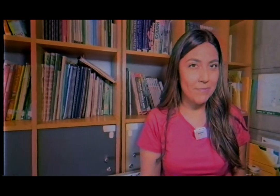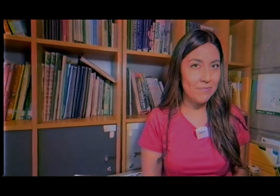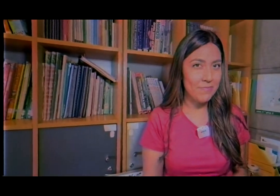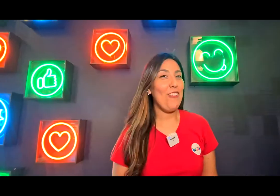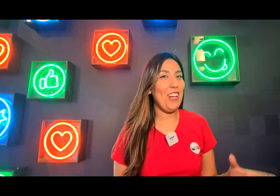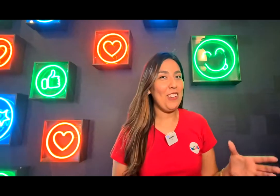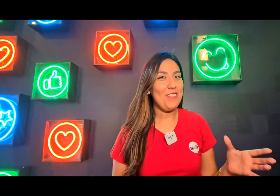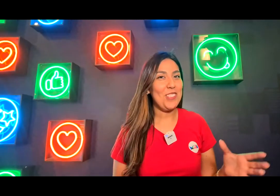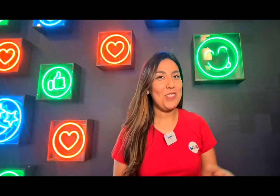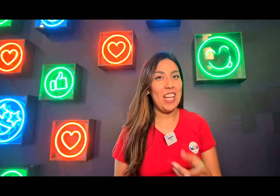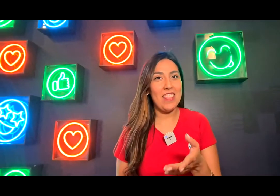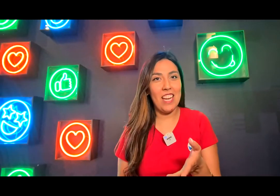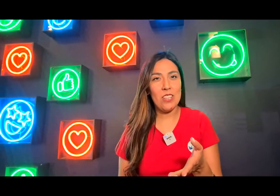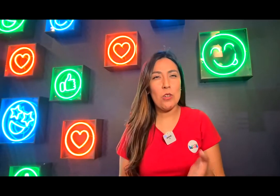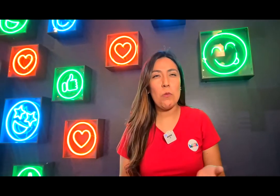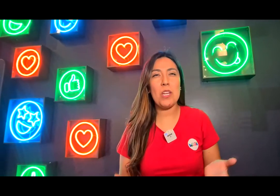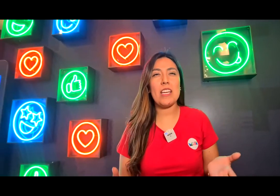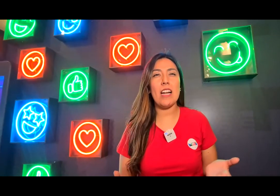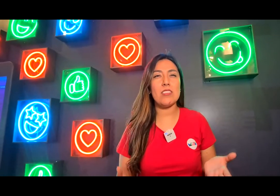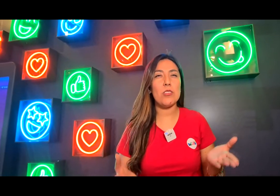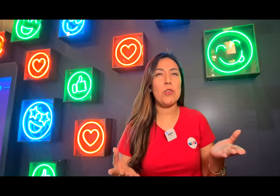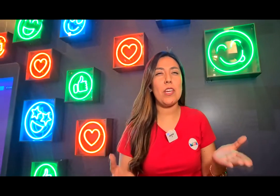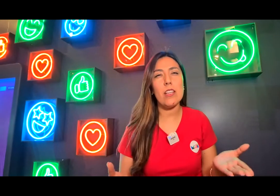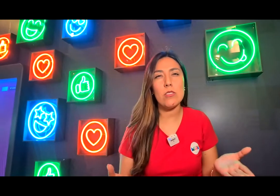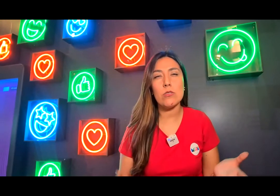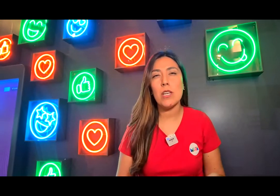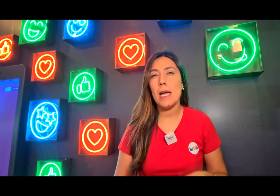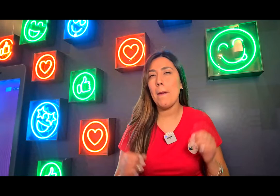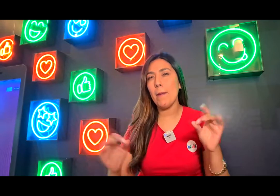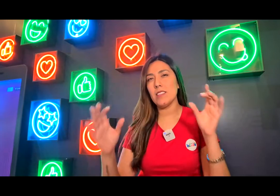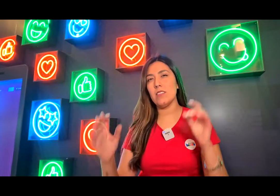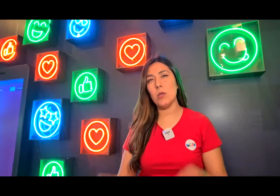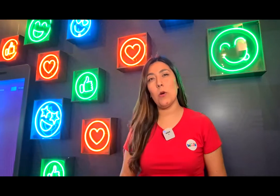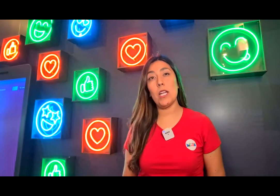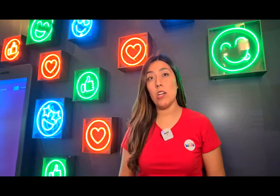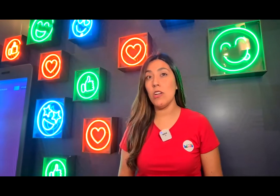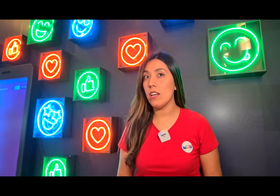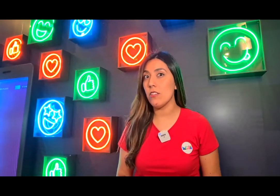Bueno, y ustedes dirán, comunicarse con gestos es más antiguo que el hilo negro.